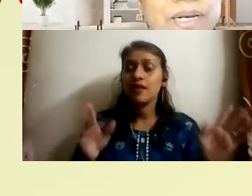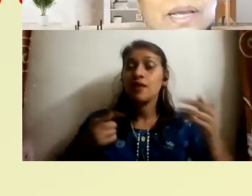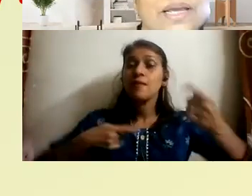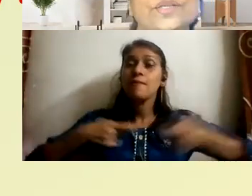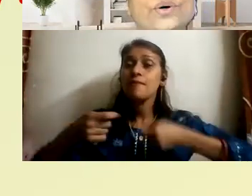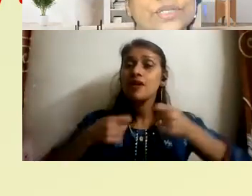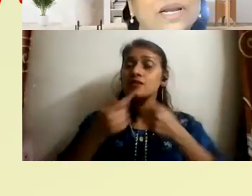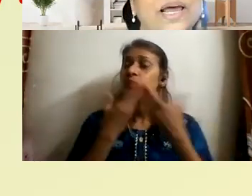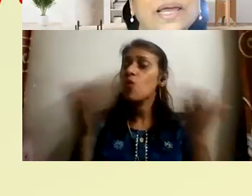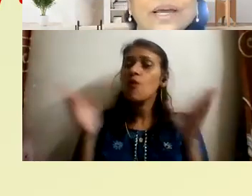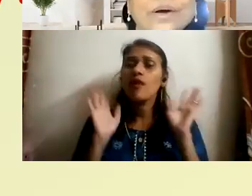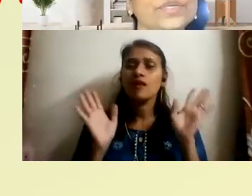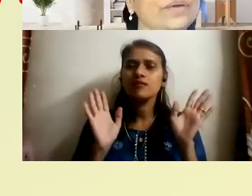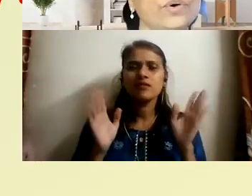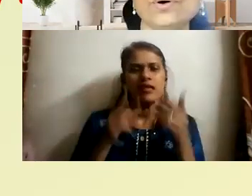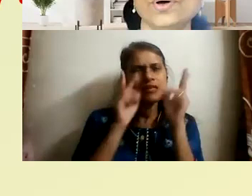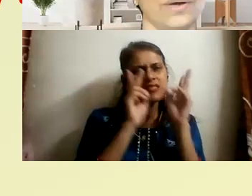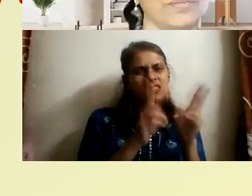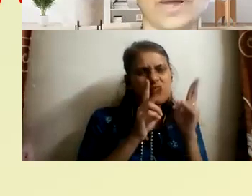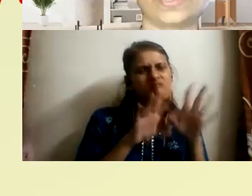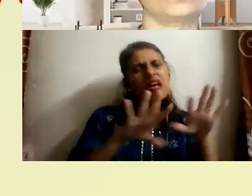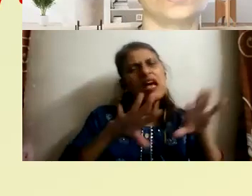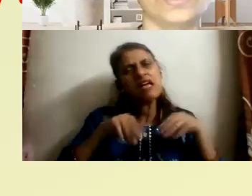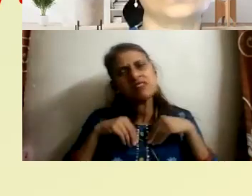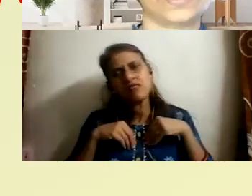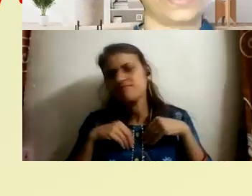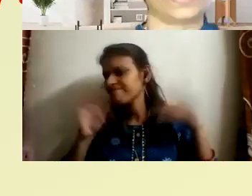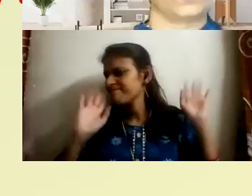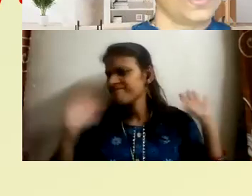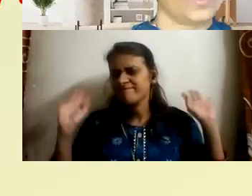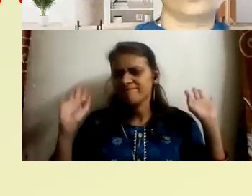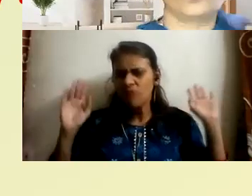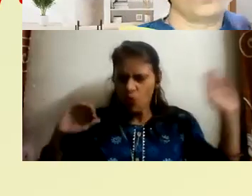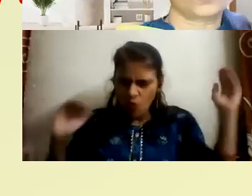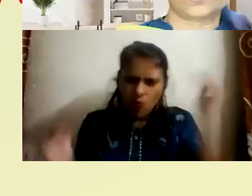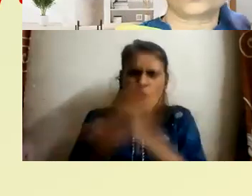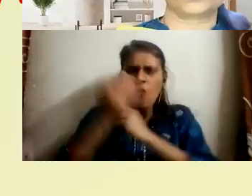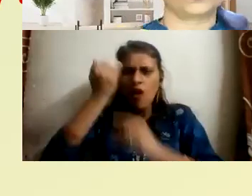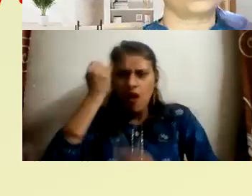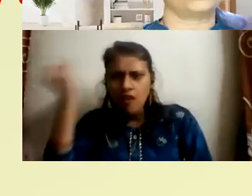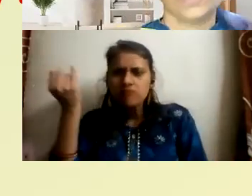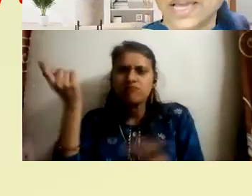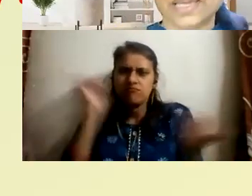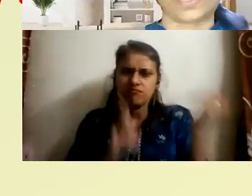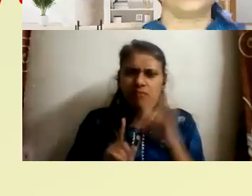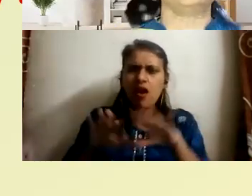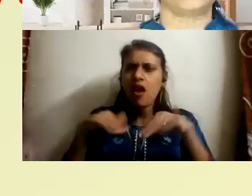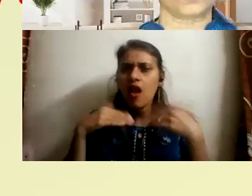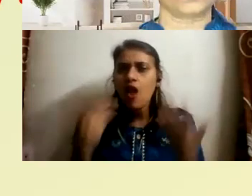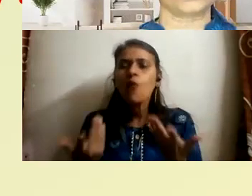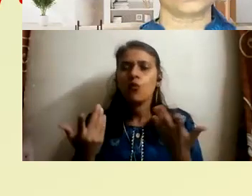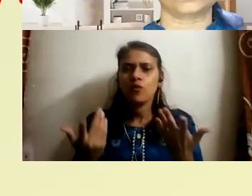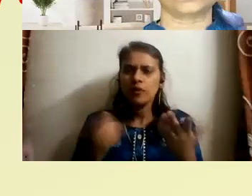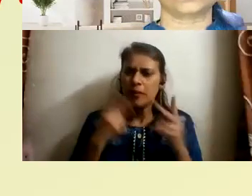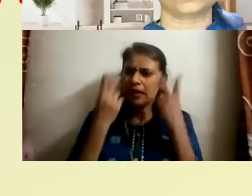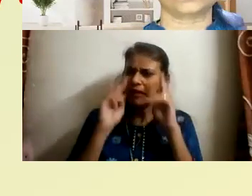unreasonable. कि जो चल रहा है उसे वो अडाप्ट नहीं करते हैं, वो हमेशा सोचते हैं कि क्या हम हटके